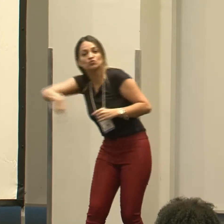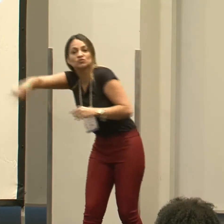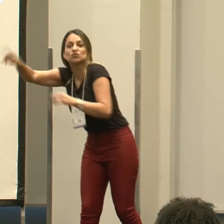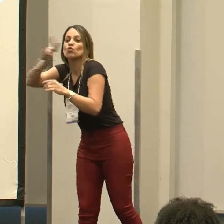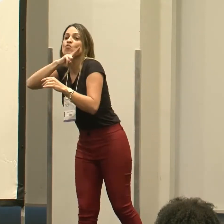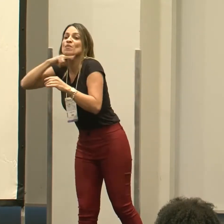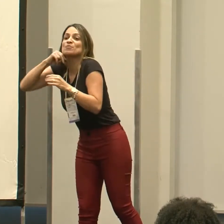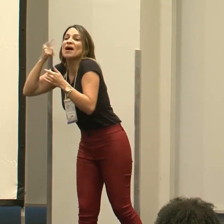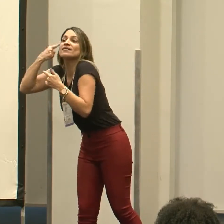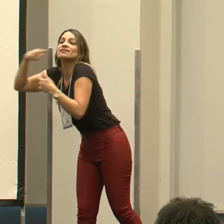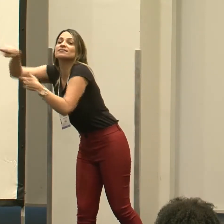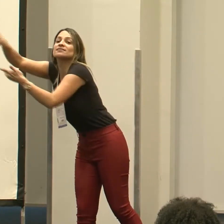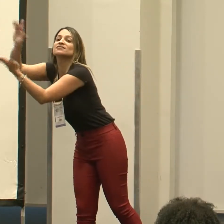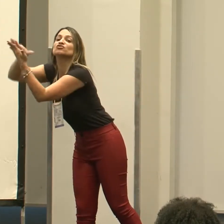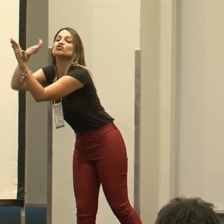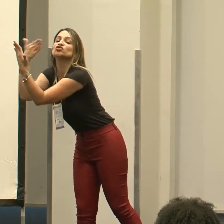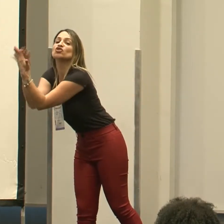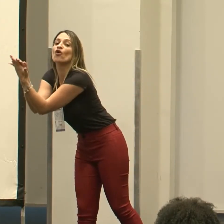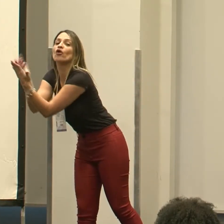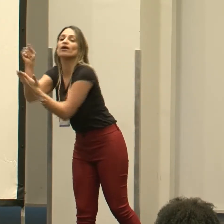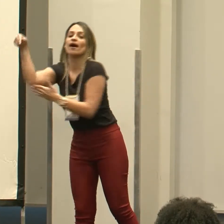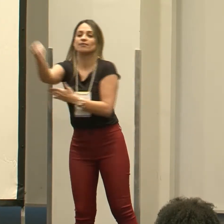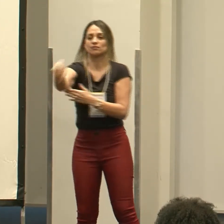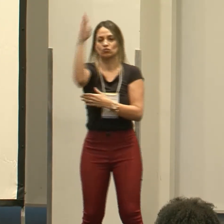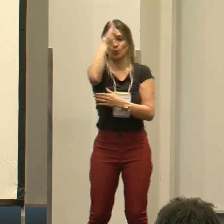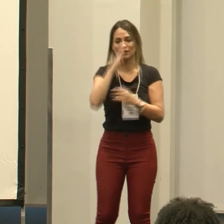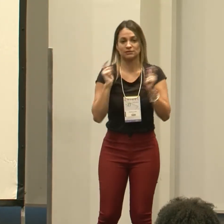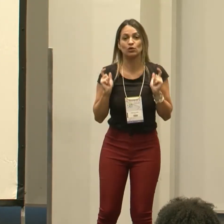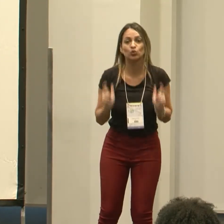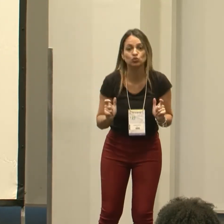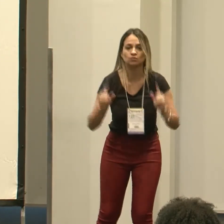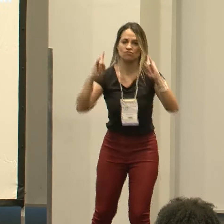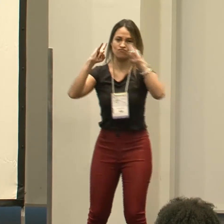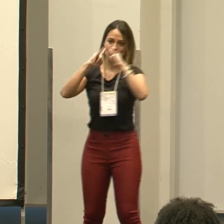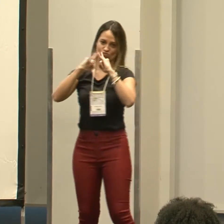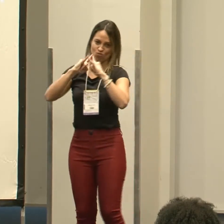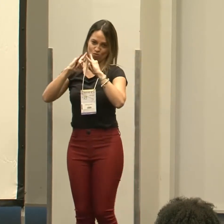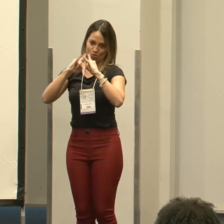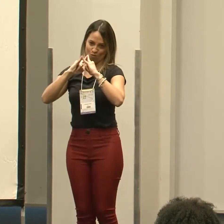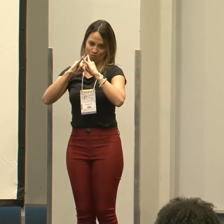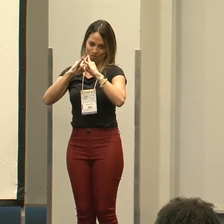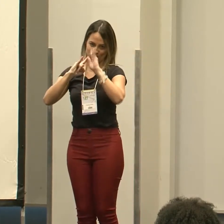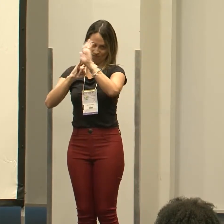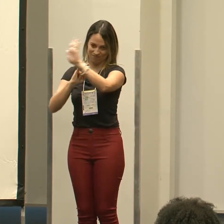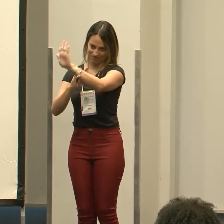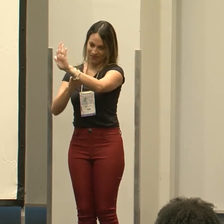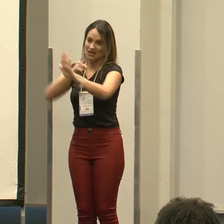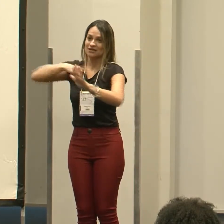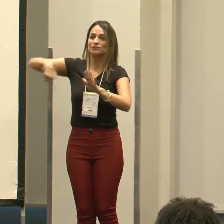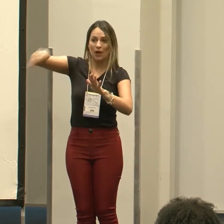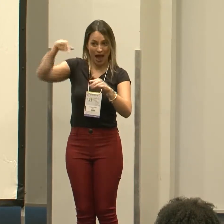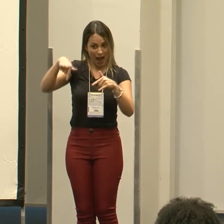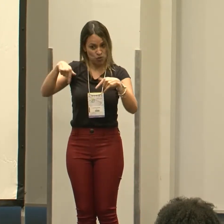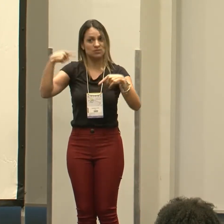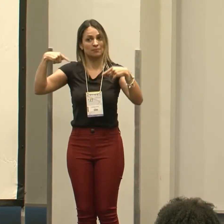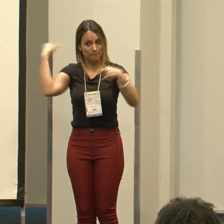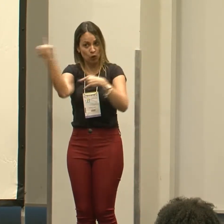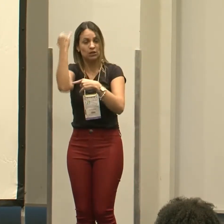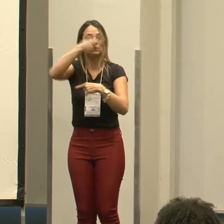de sinais? Eu não sei. O que eu sei é que quando Dom Pedro II enviou uma carta